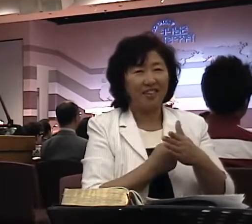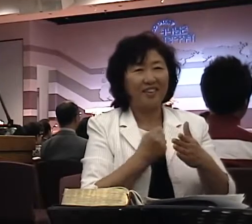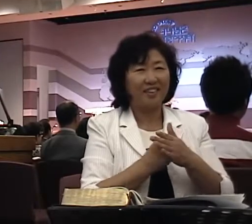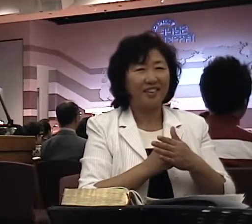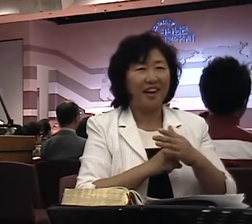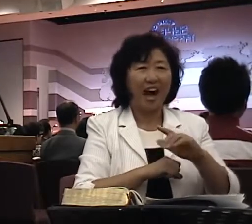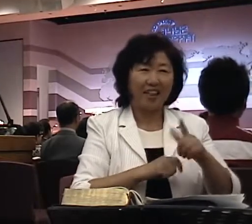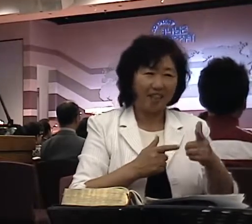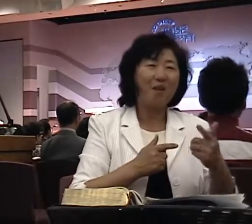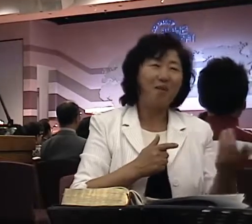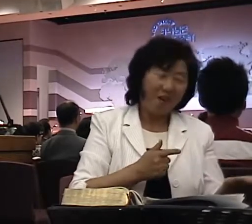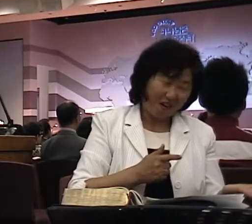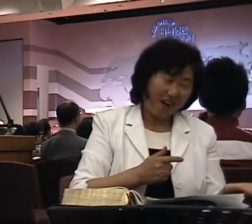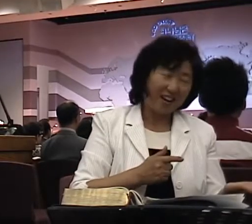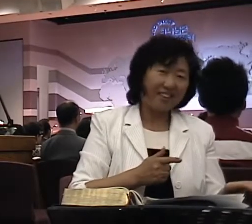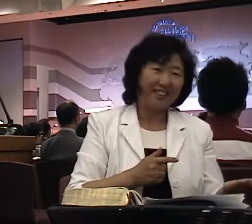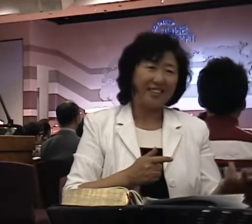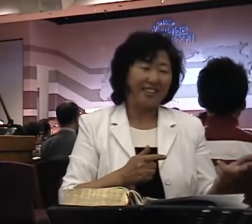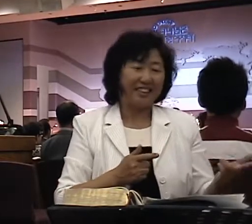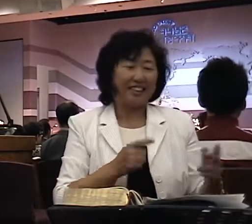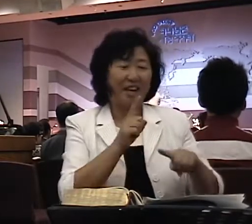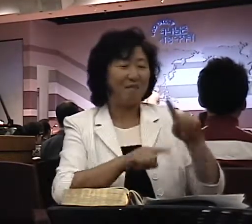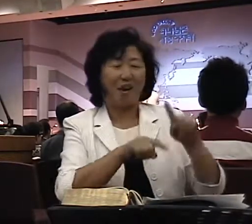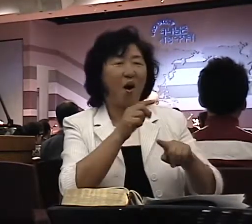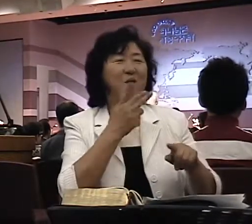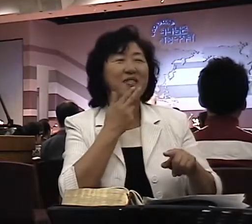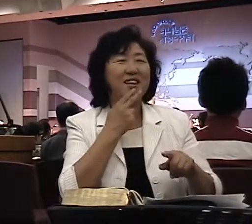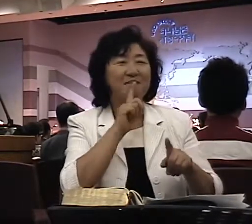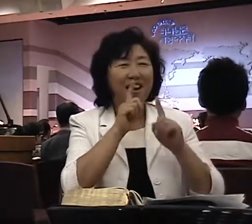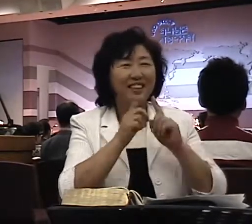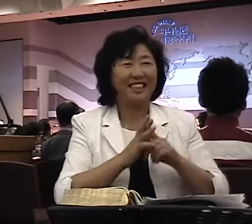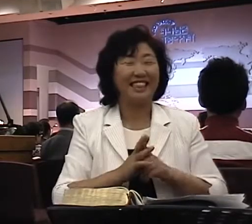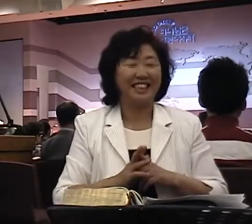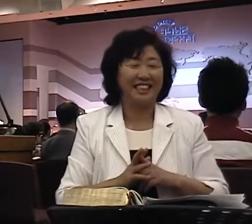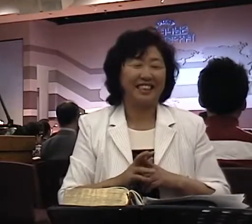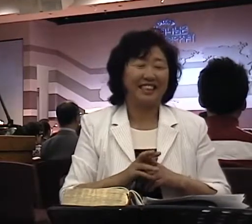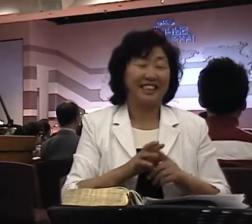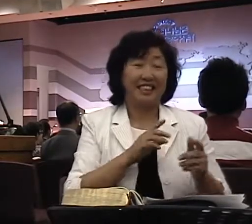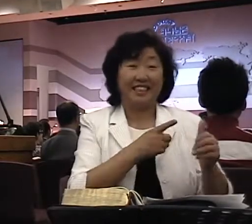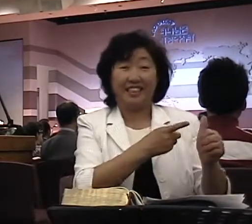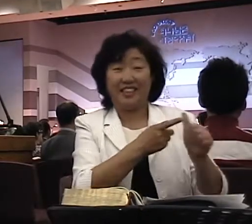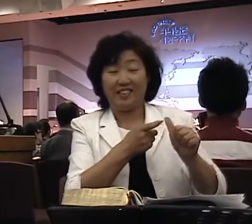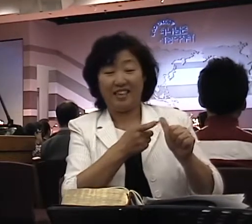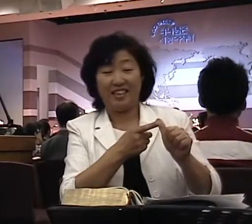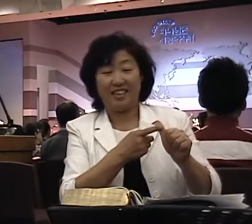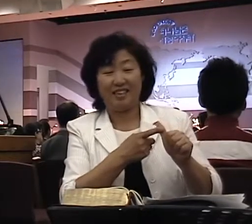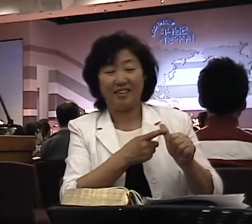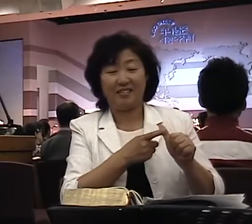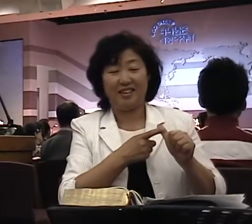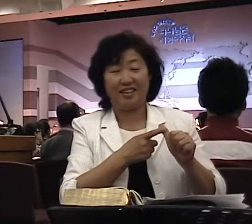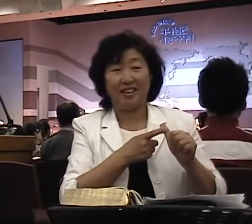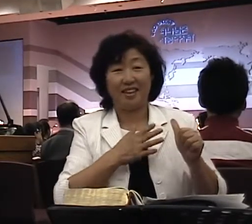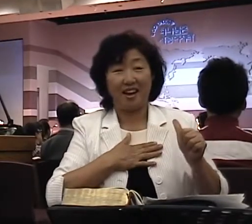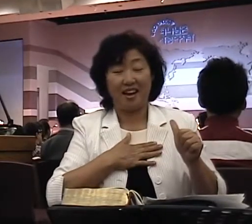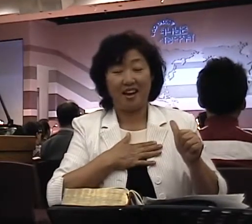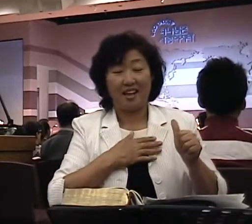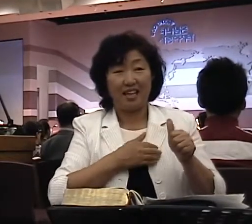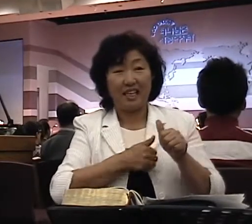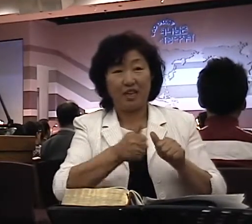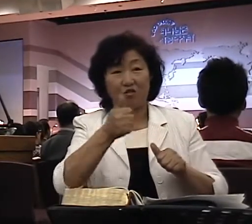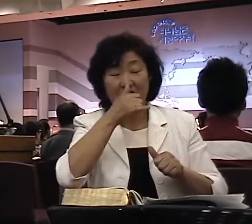여러분, 근데 유혹이 유혹이라는 것은 내가 이길 수 있는